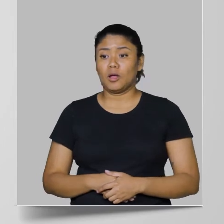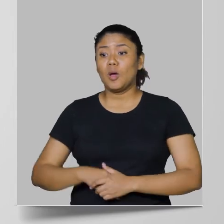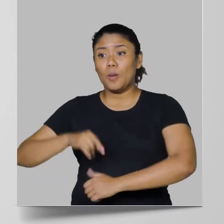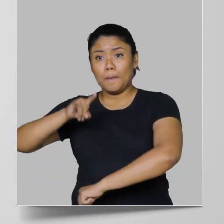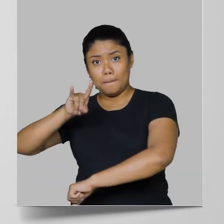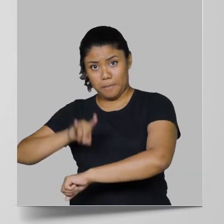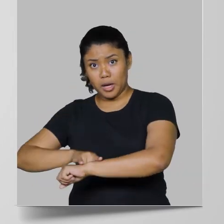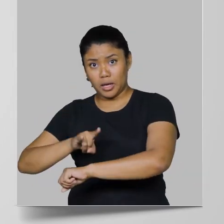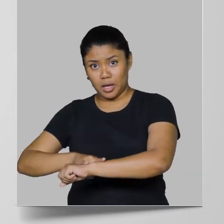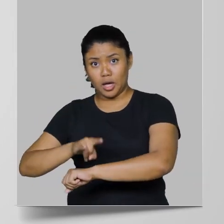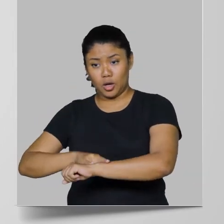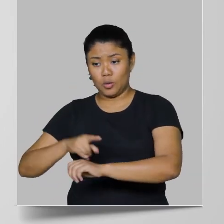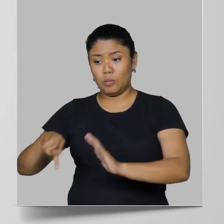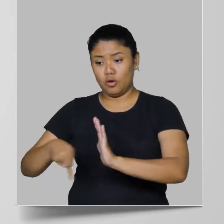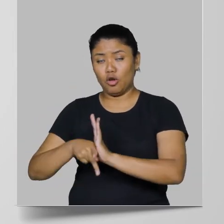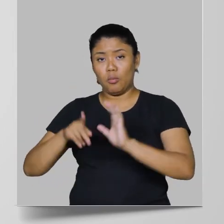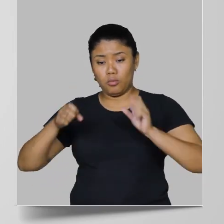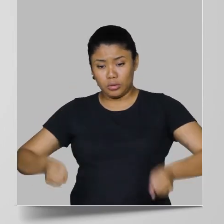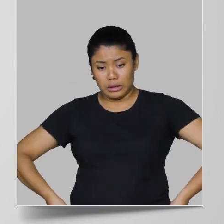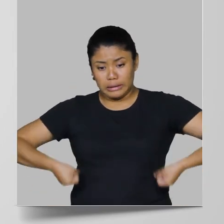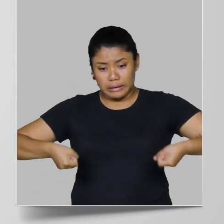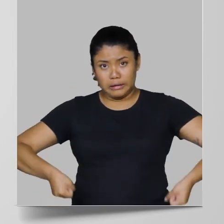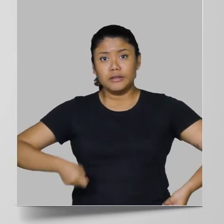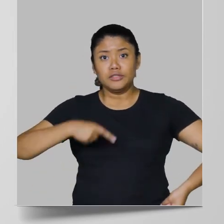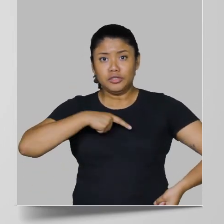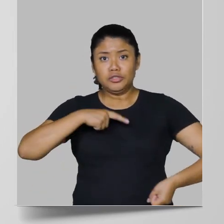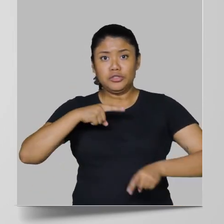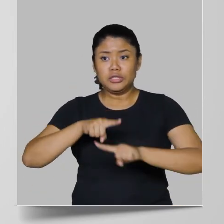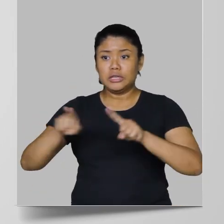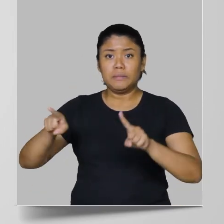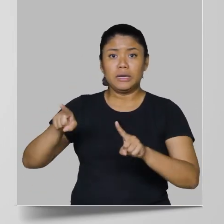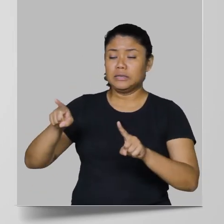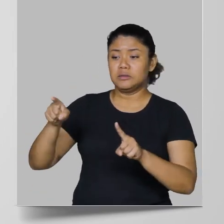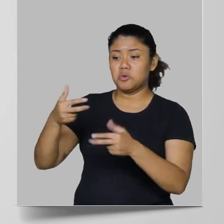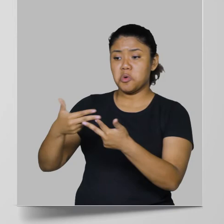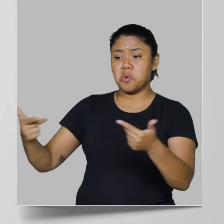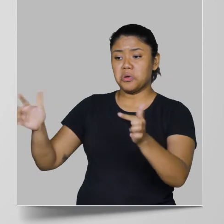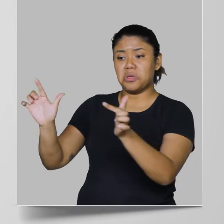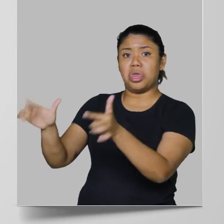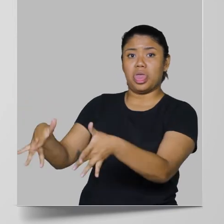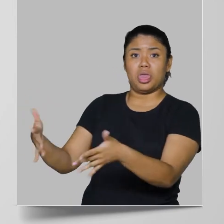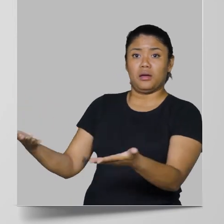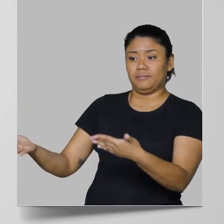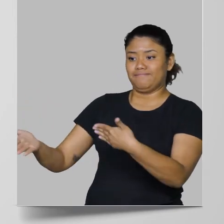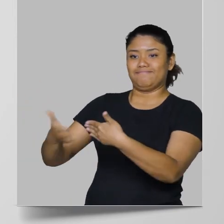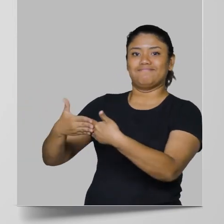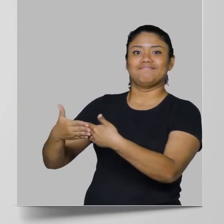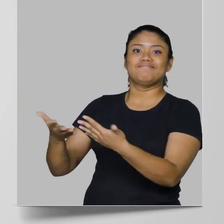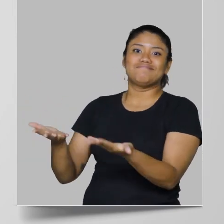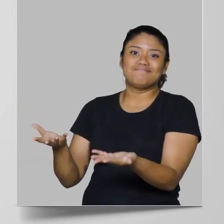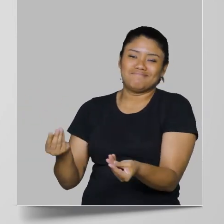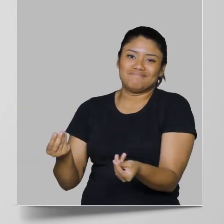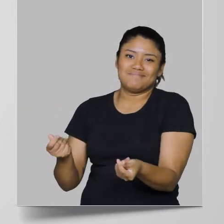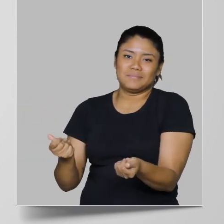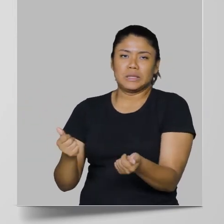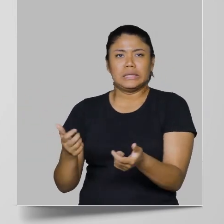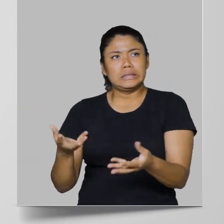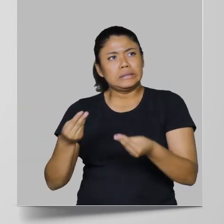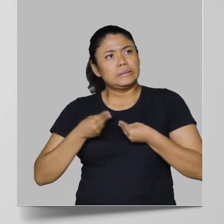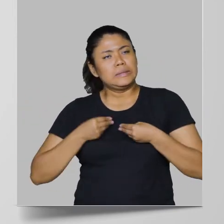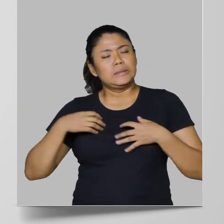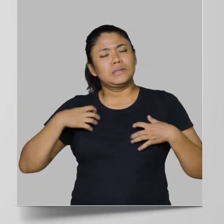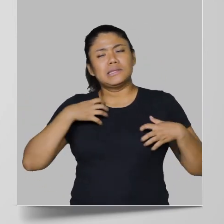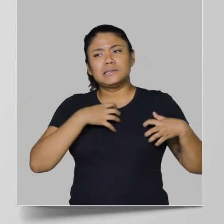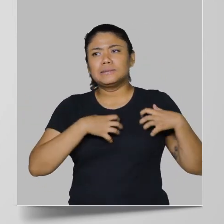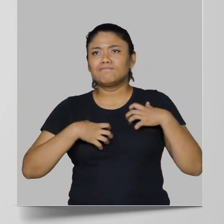que a universidade não era mais um espaço para mim, né? E isso me tocou de alguma forma e fez com